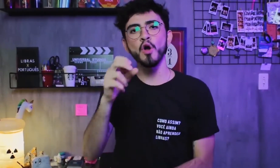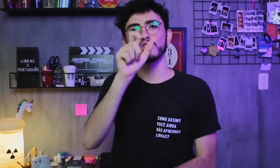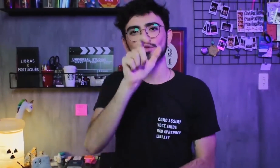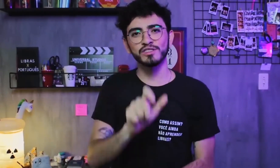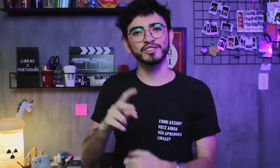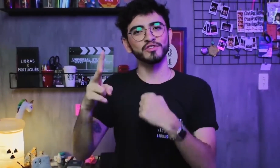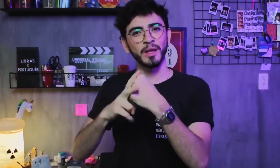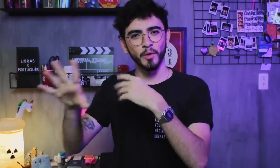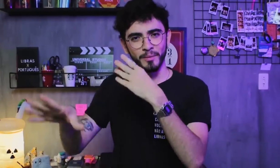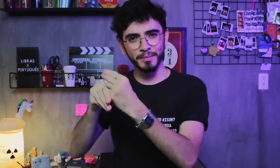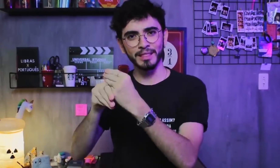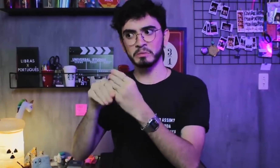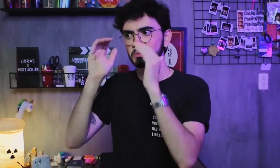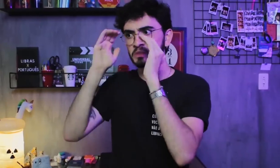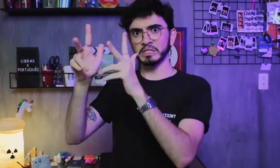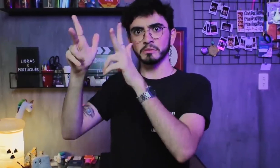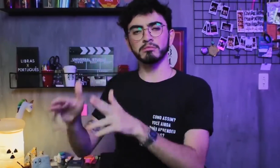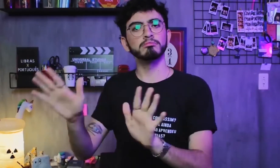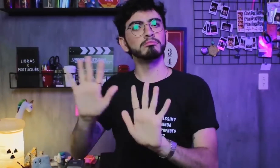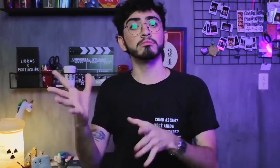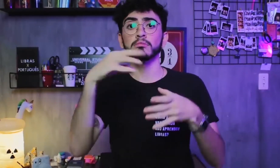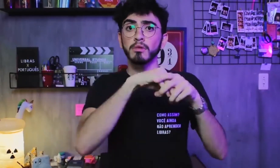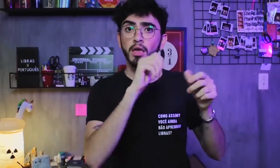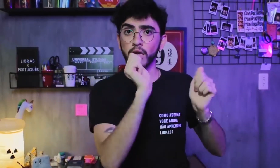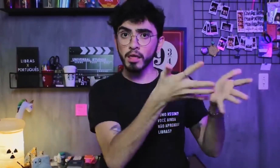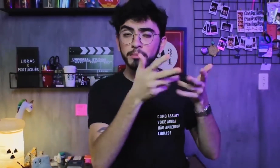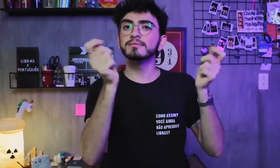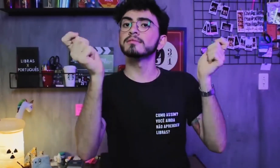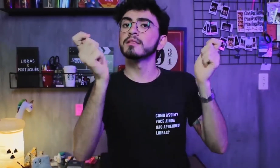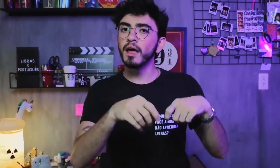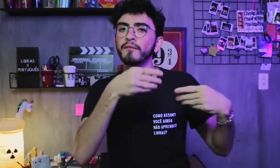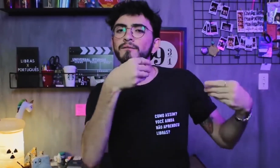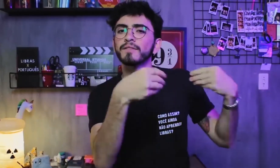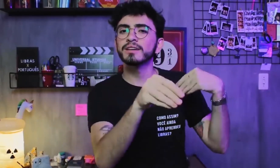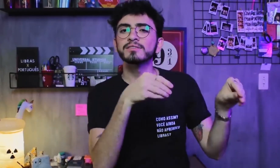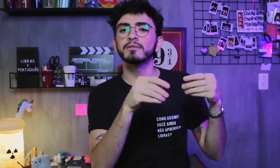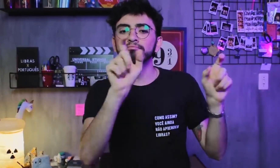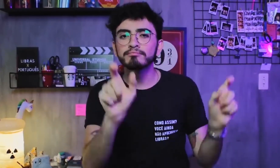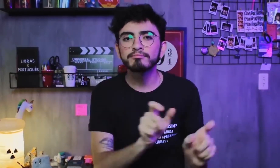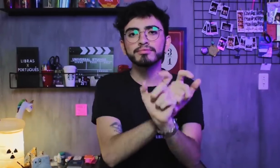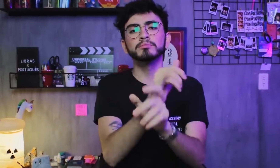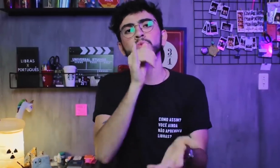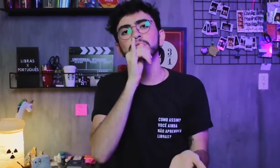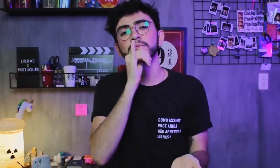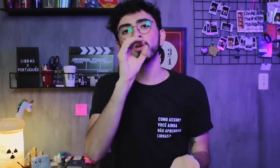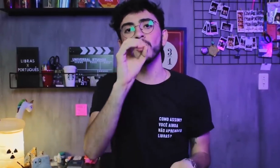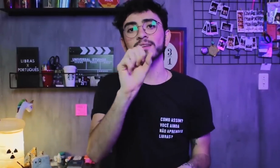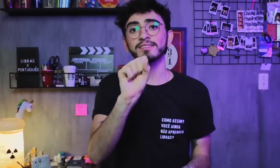sujeito, verbo e complemento. Não é igual. A estrutura é mais flexível, formando frases